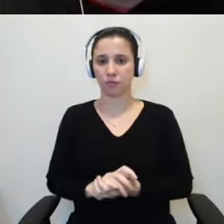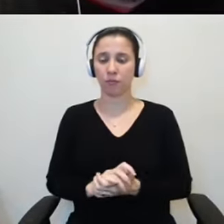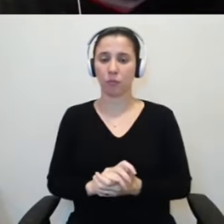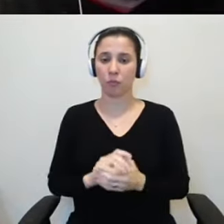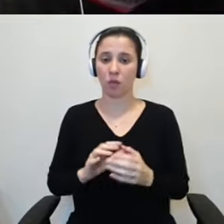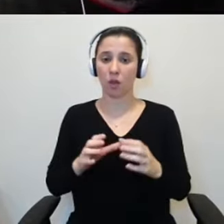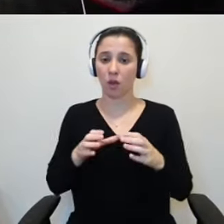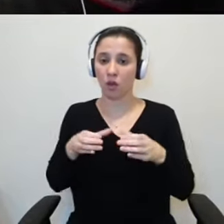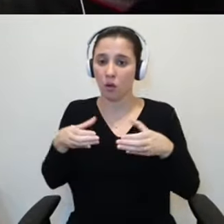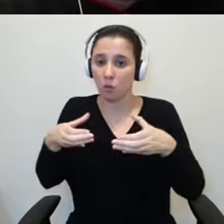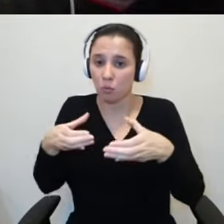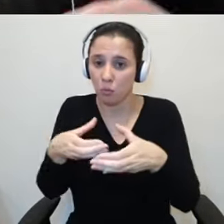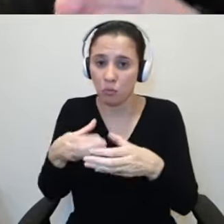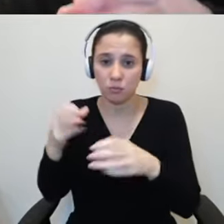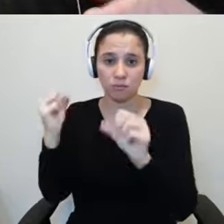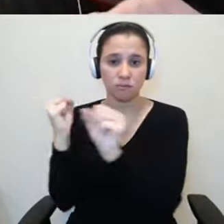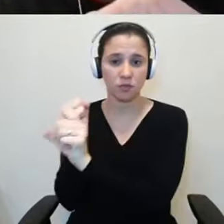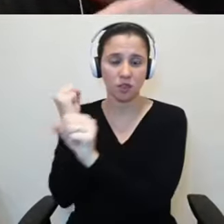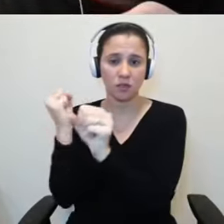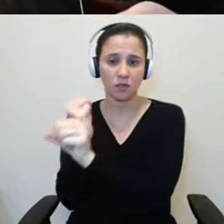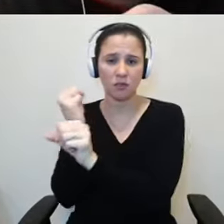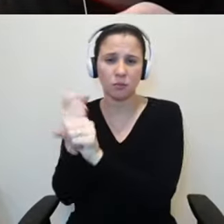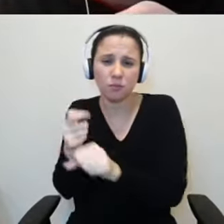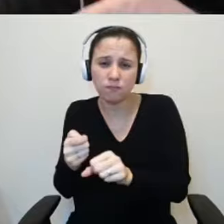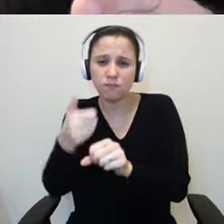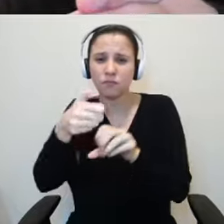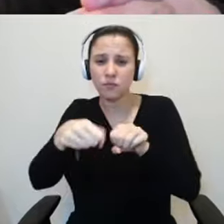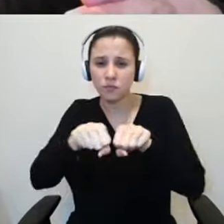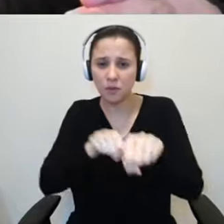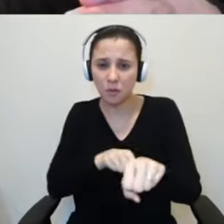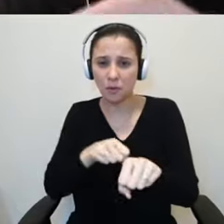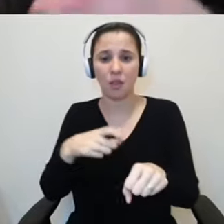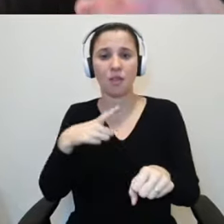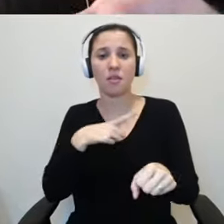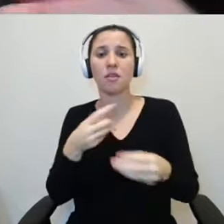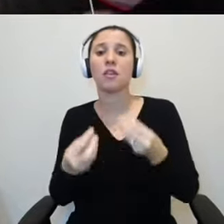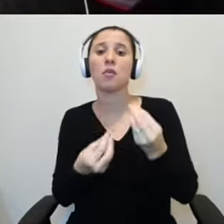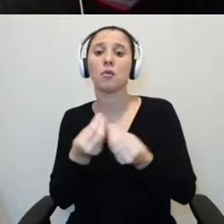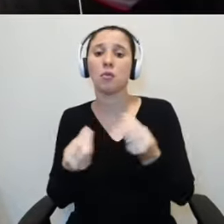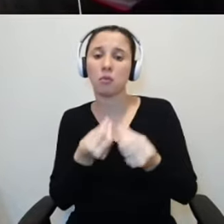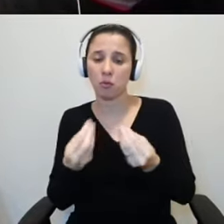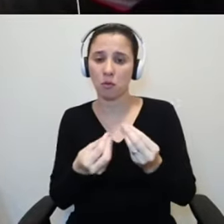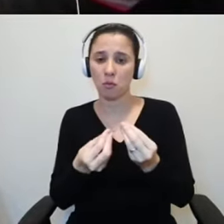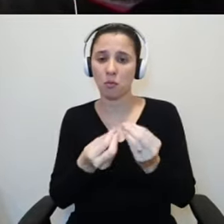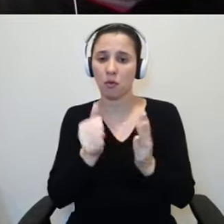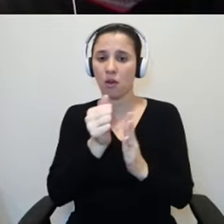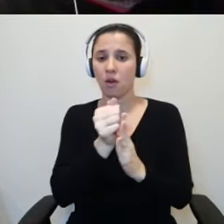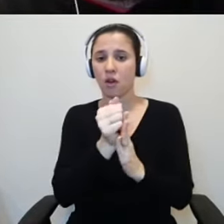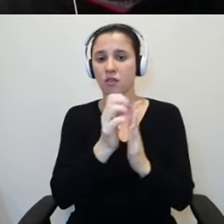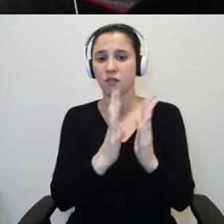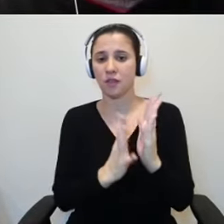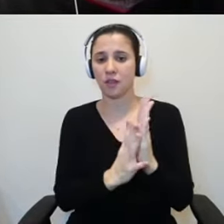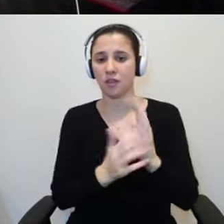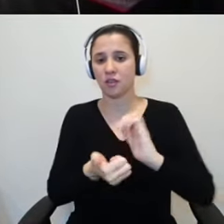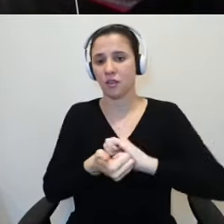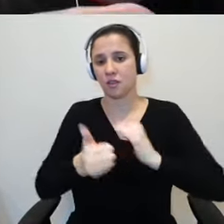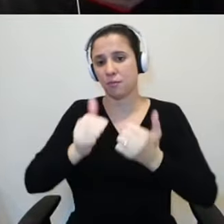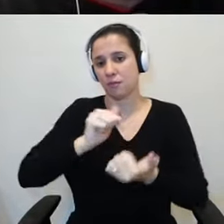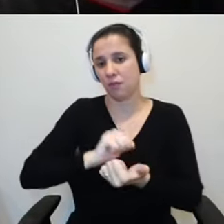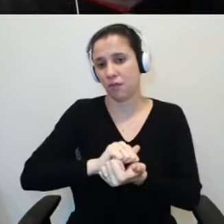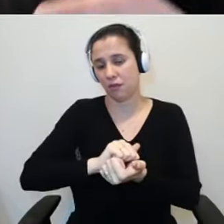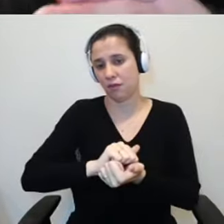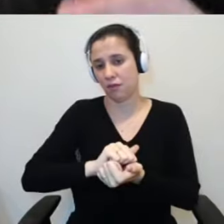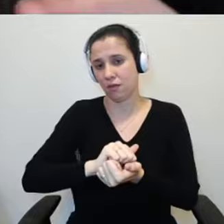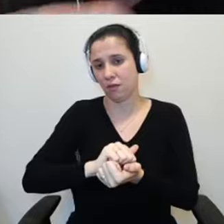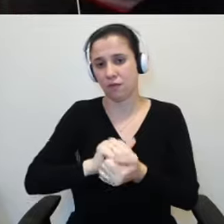de engenharia civil. Eles terão as atividades práticas adaptadas para serem executadas de maneira remota? Então, isso